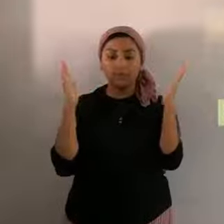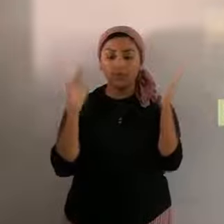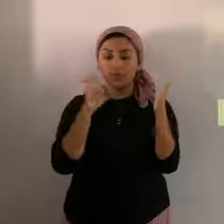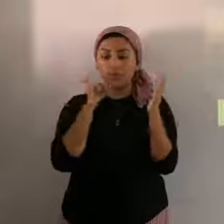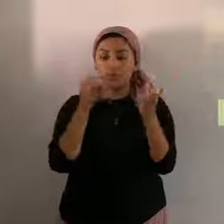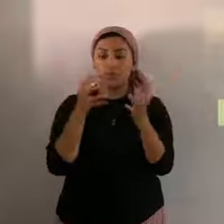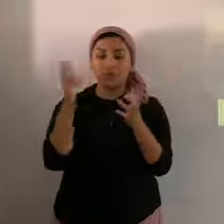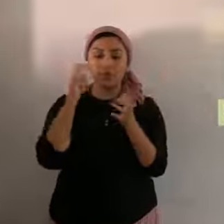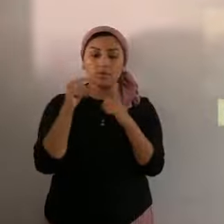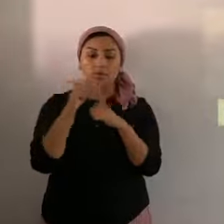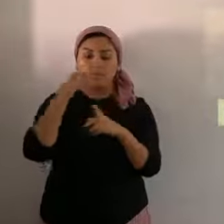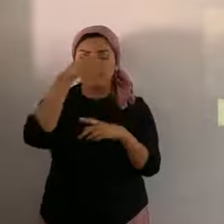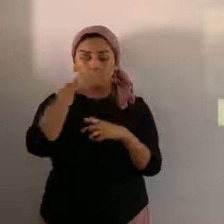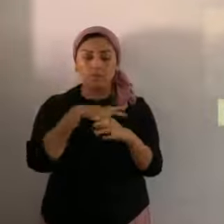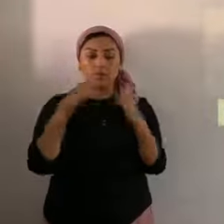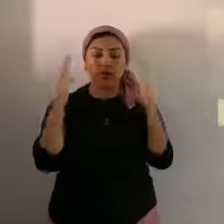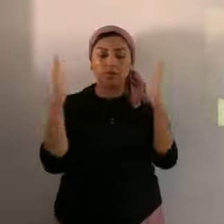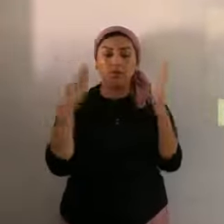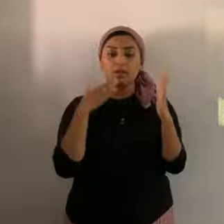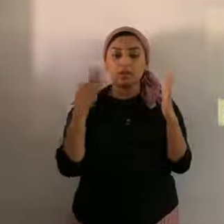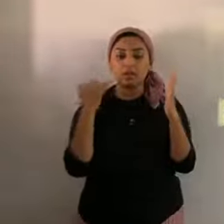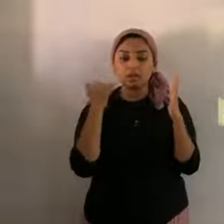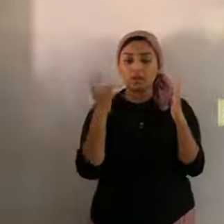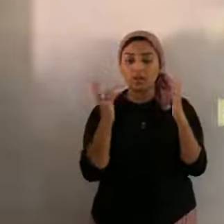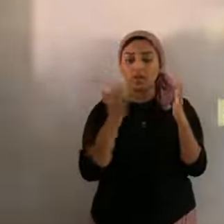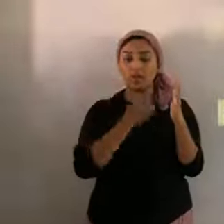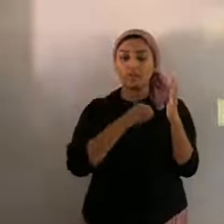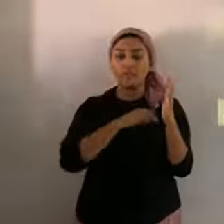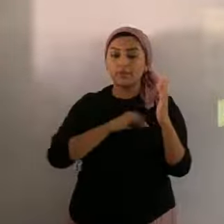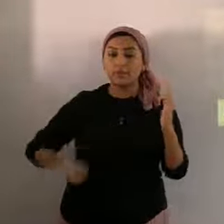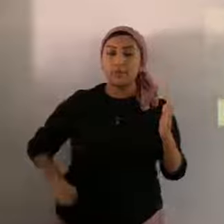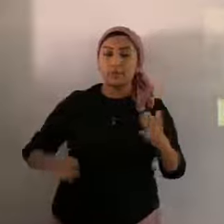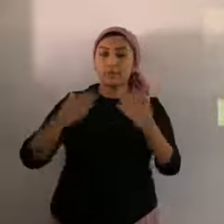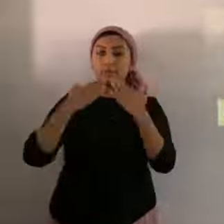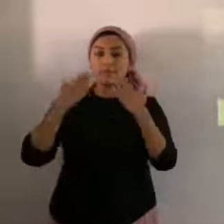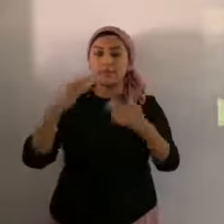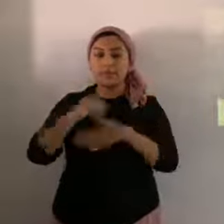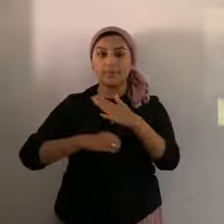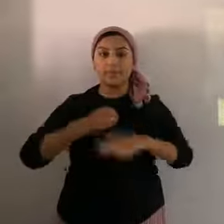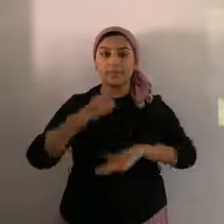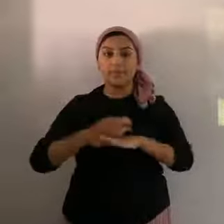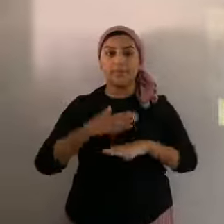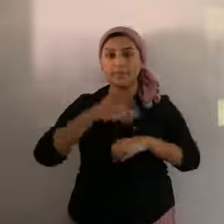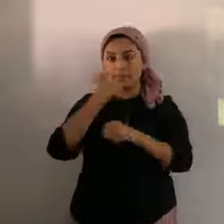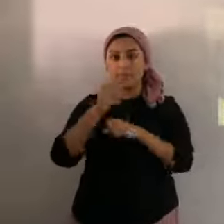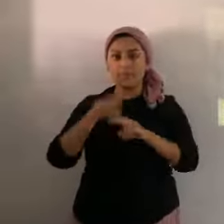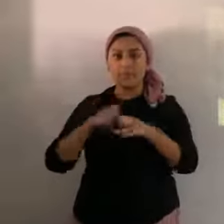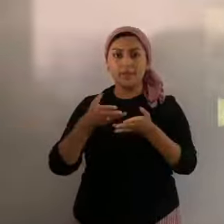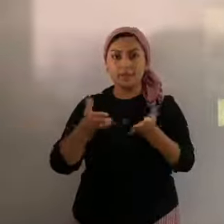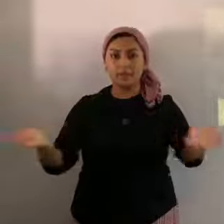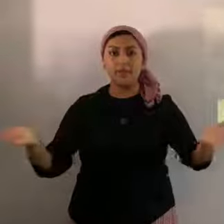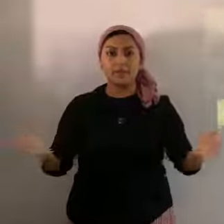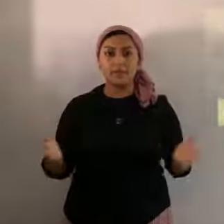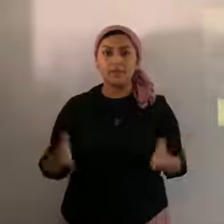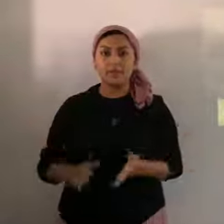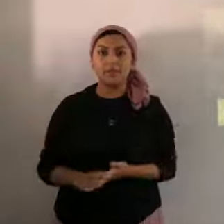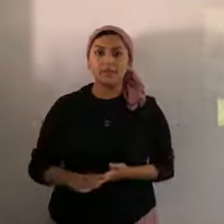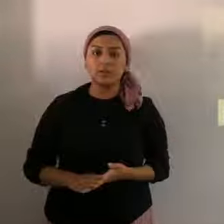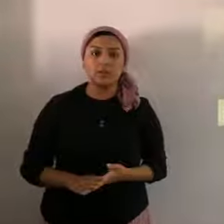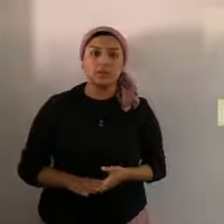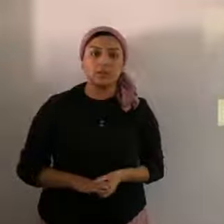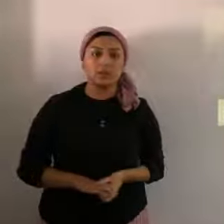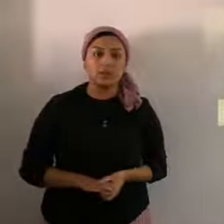No queremos oír palabra de hombre. Toda gaballa a nuestro Mesías, omen, beomen. Siéntense, por favor, amados Sajín,